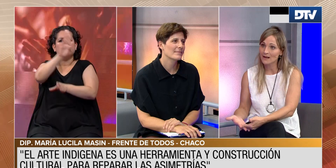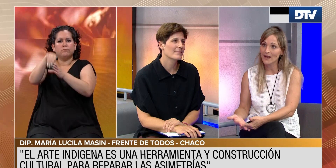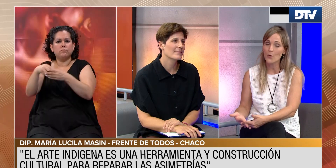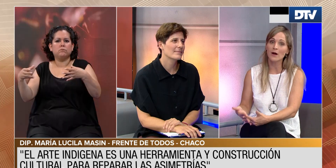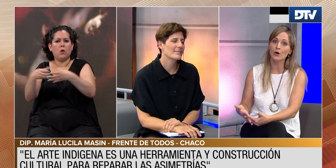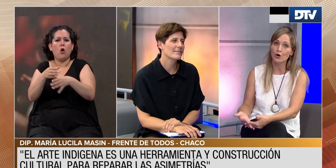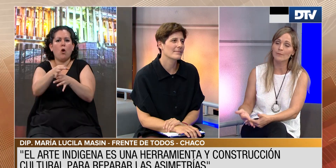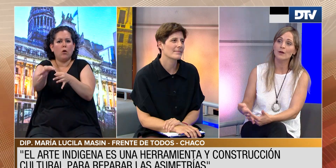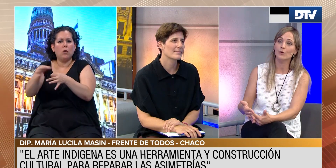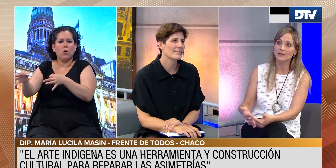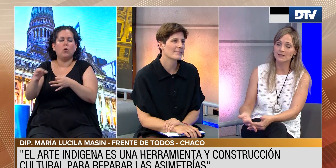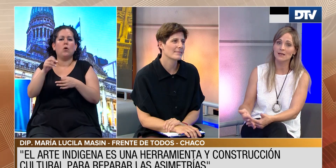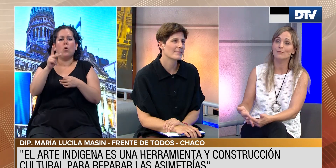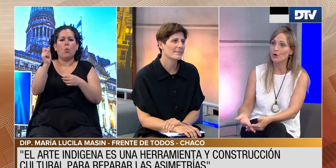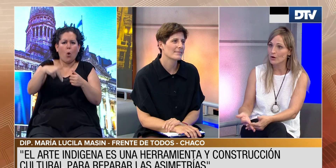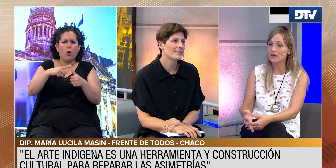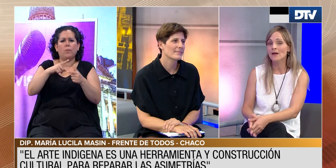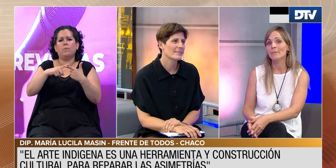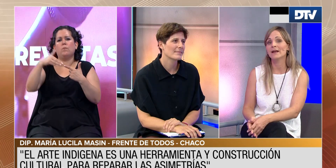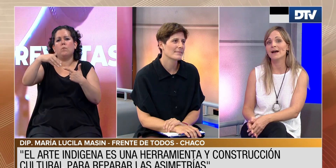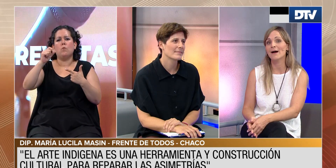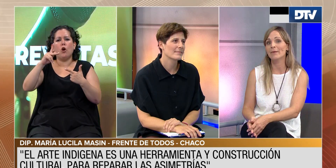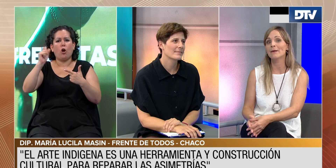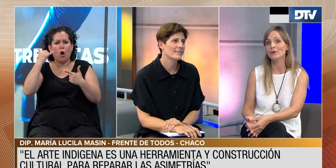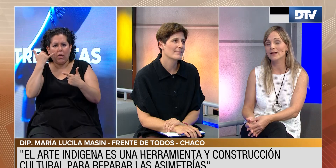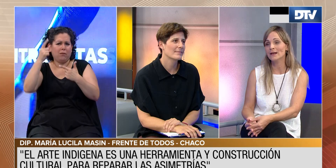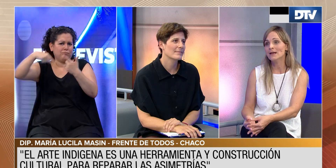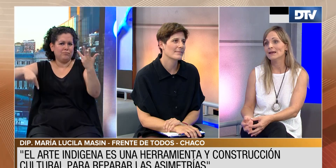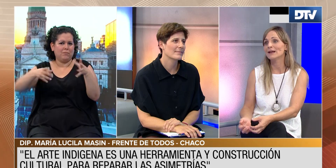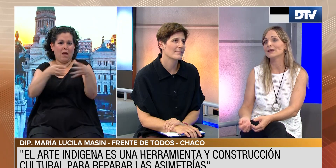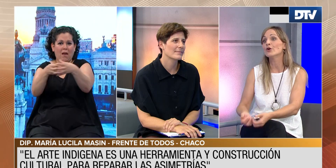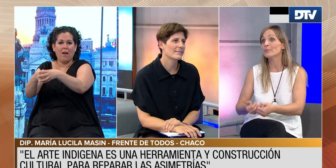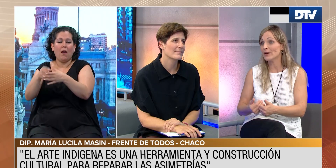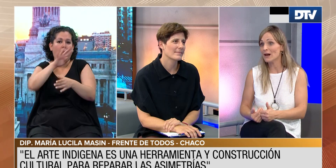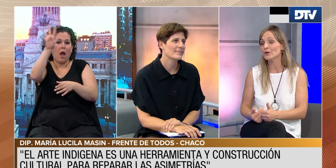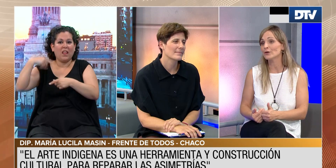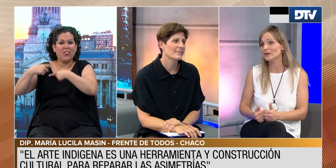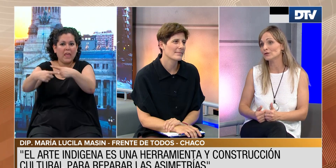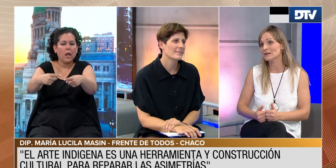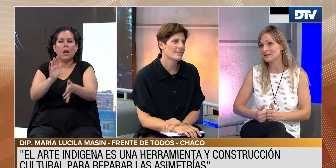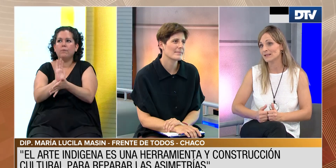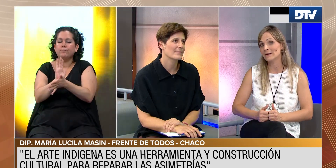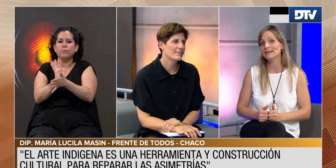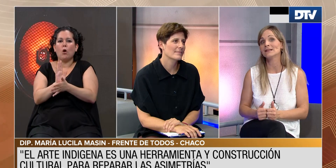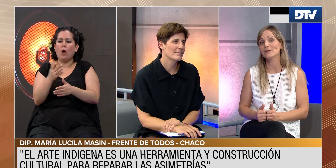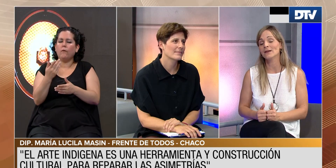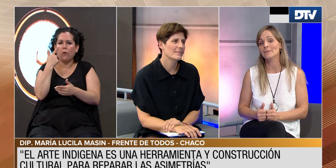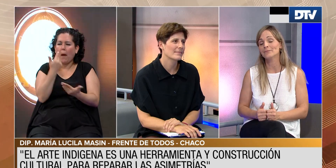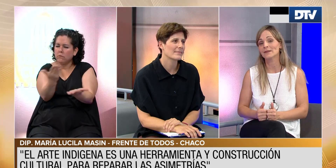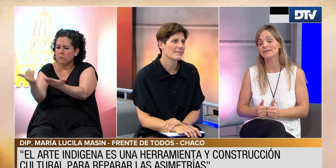las tres lenguas, Com, Wichí y Mocoy, para poder incorporarlo, ¿no?, dentro del